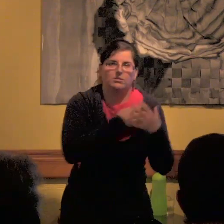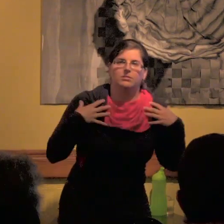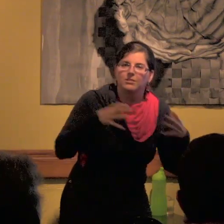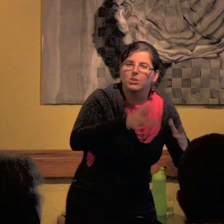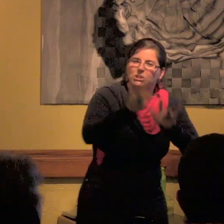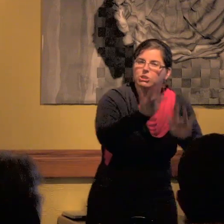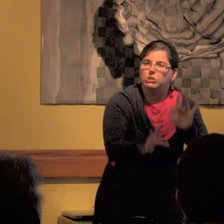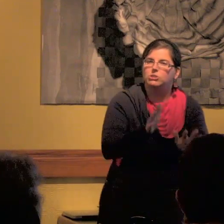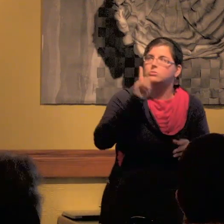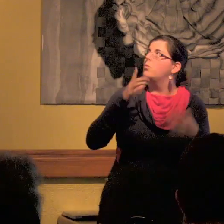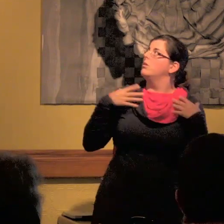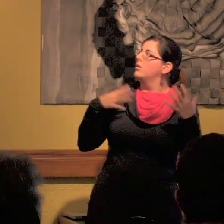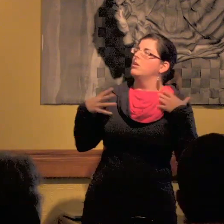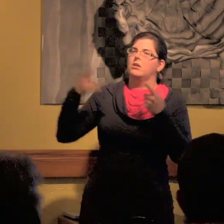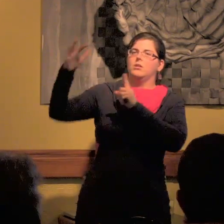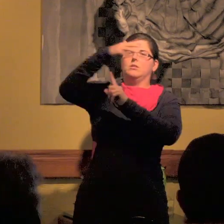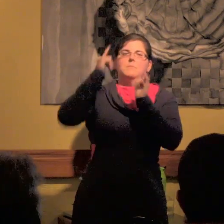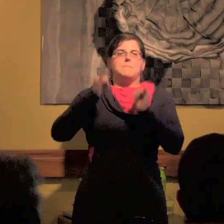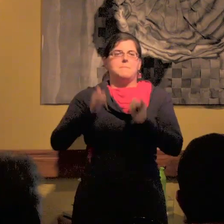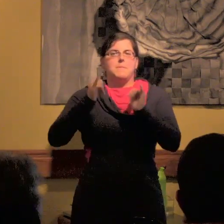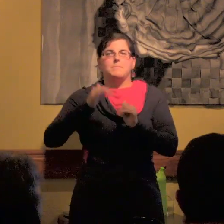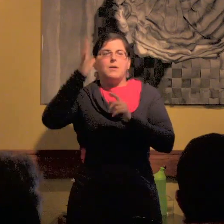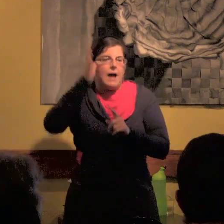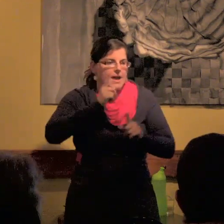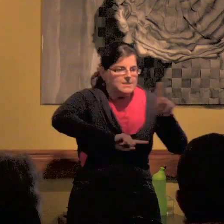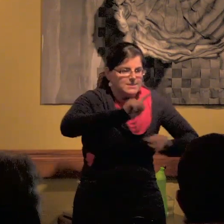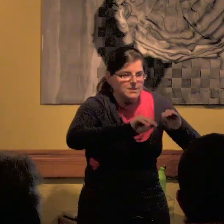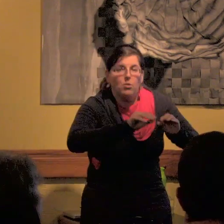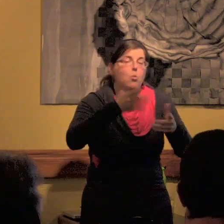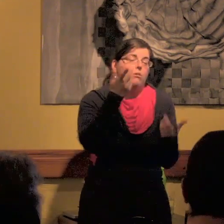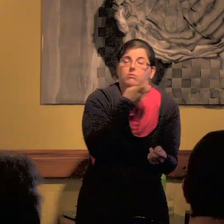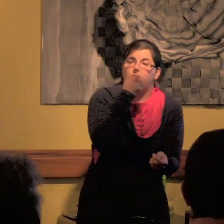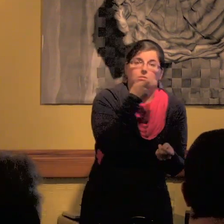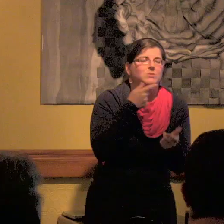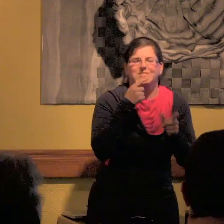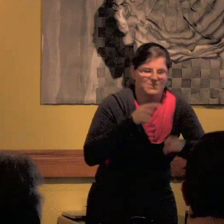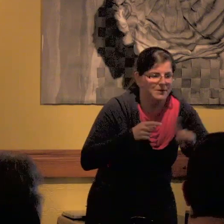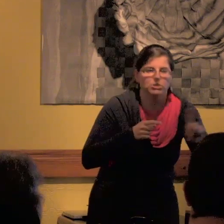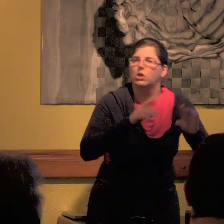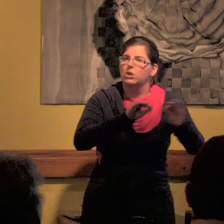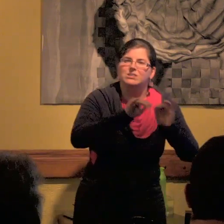soit avec des appareils en audiologie. Les personnes se font énormément toucher, se font carrément jouer avec eux.